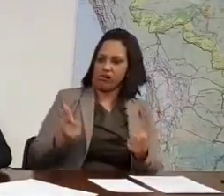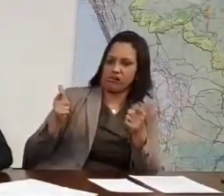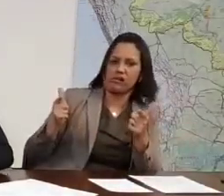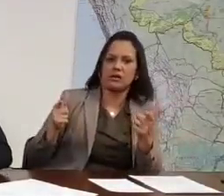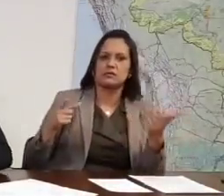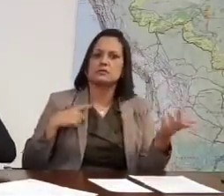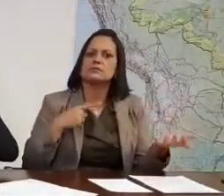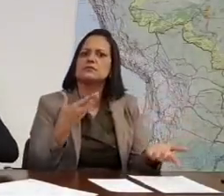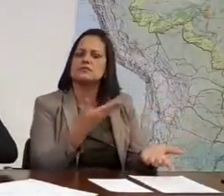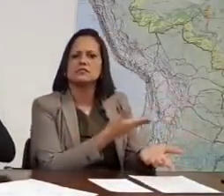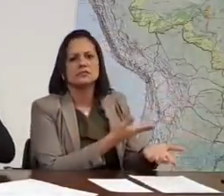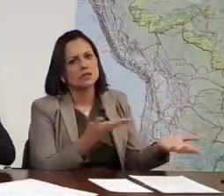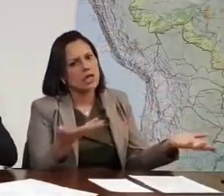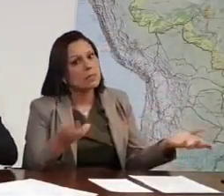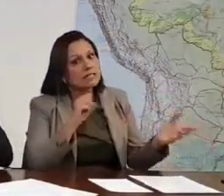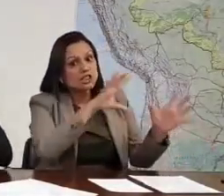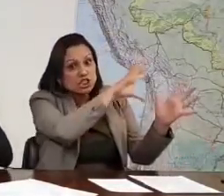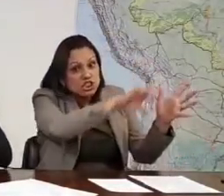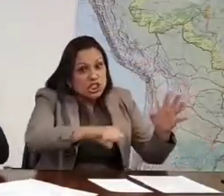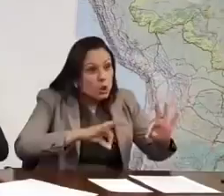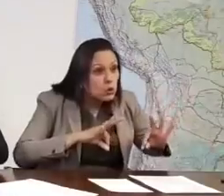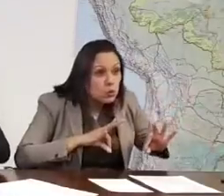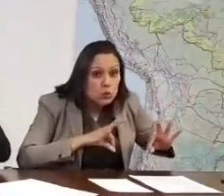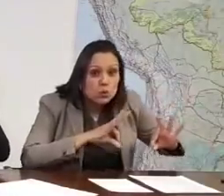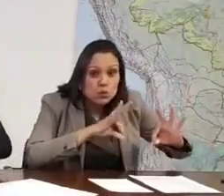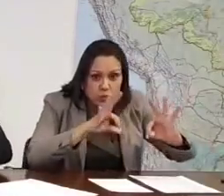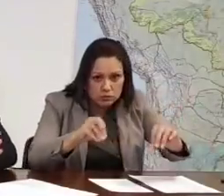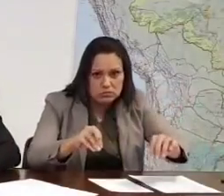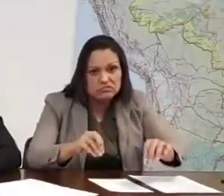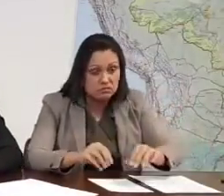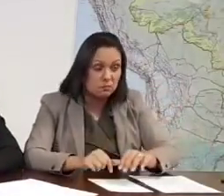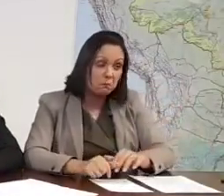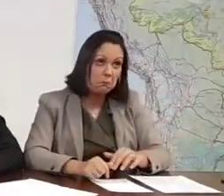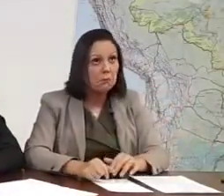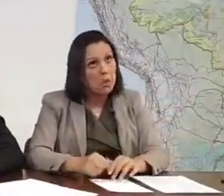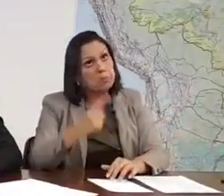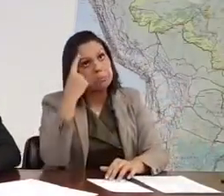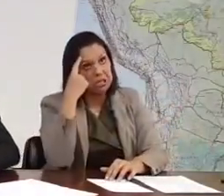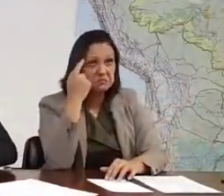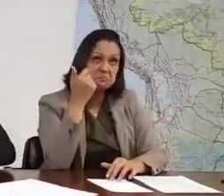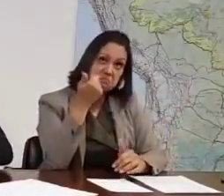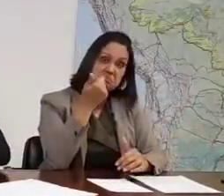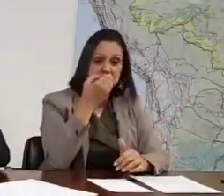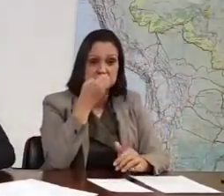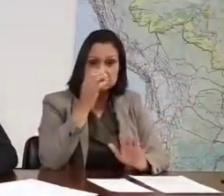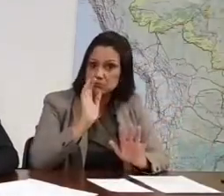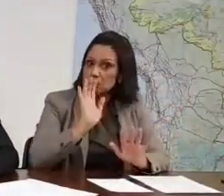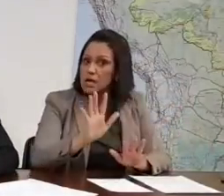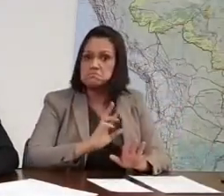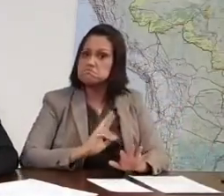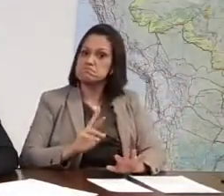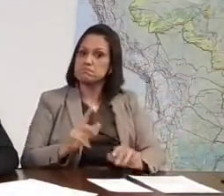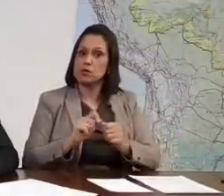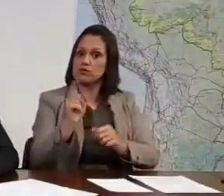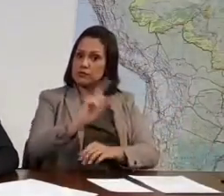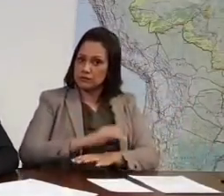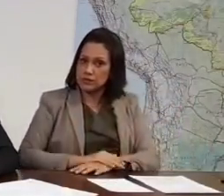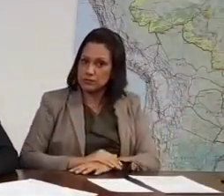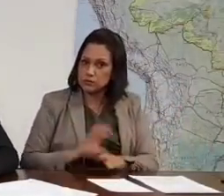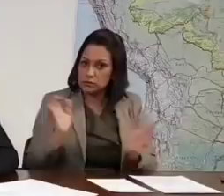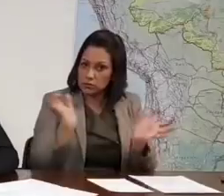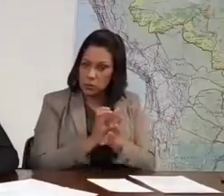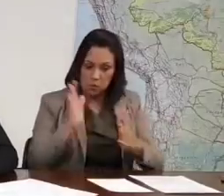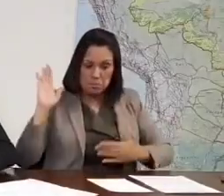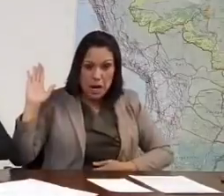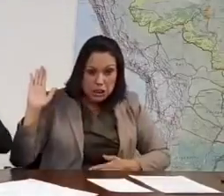arma de todo mundo, ele podia até pensar. Eu não sei. Eu pensaria, mas seria favorável a liberar para o cidadão de bem, tá certo? Mas nem isso aconteceu. A bandidade